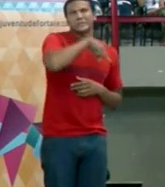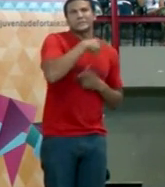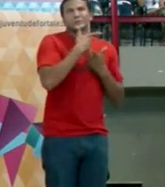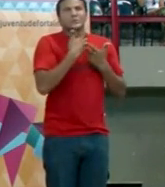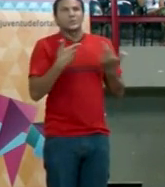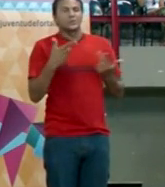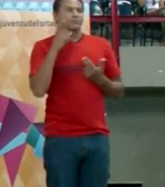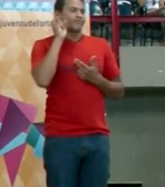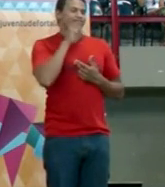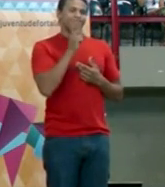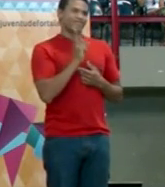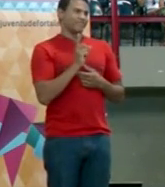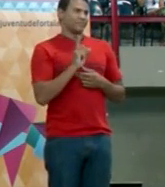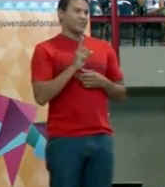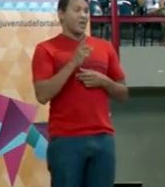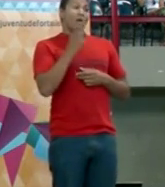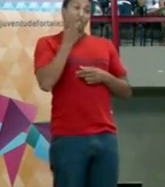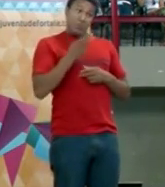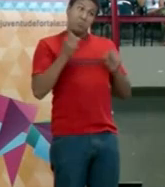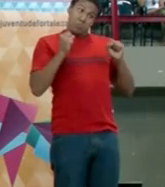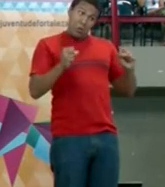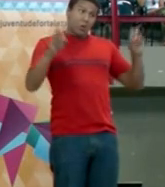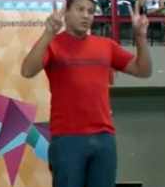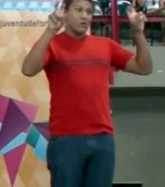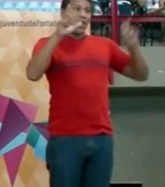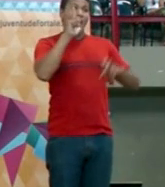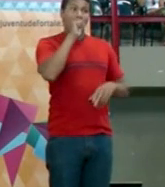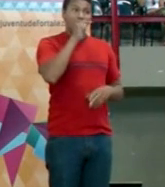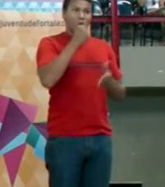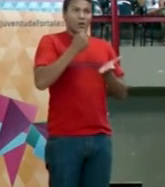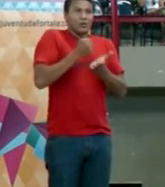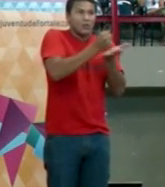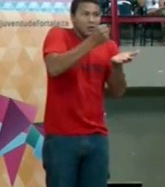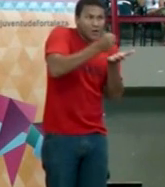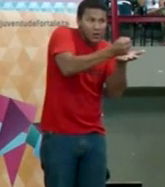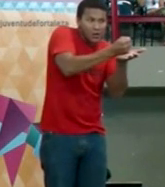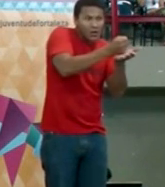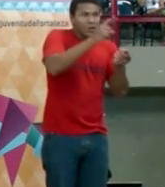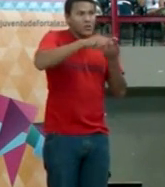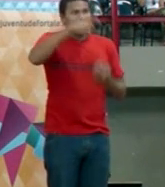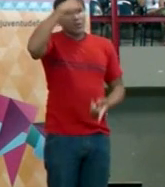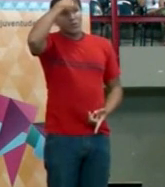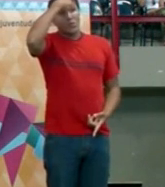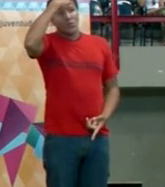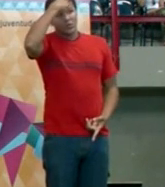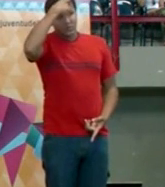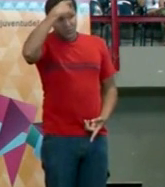Não é isso. Água, cooperação e conscientização na sua forma de